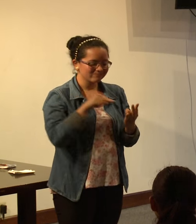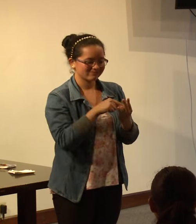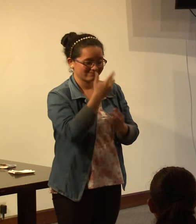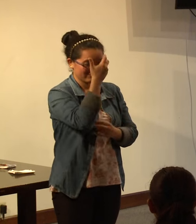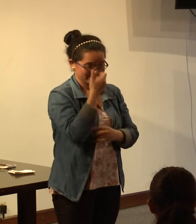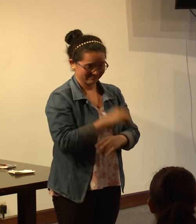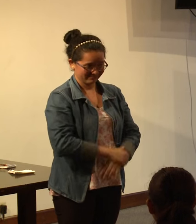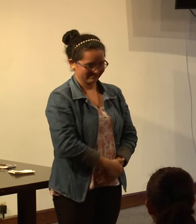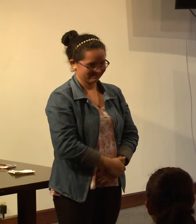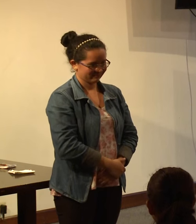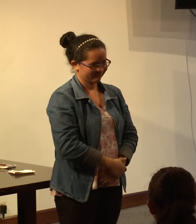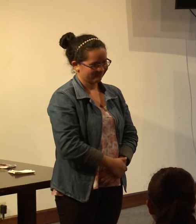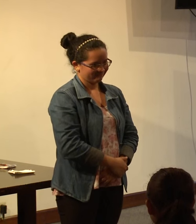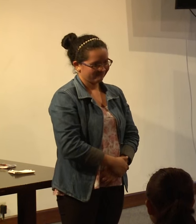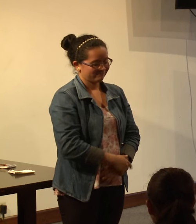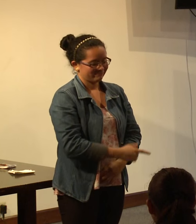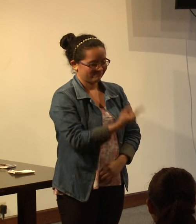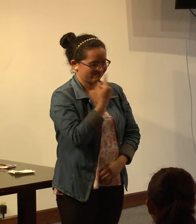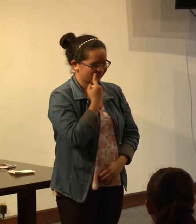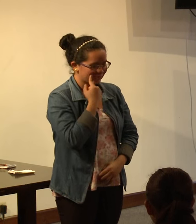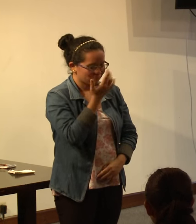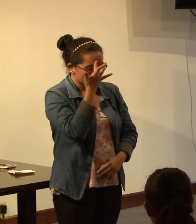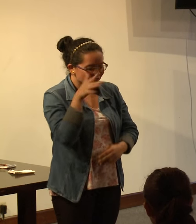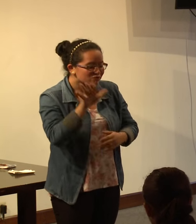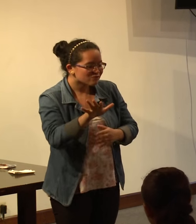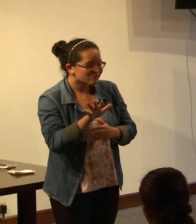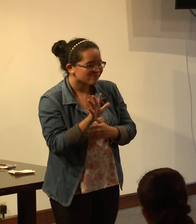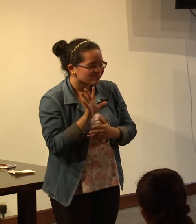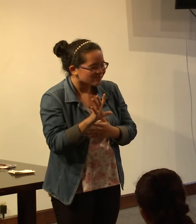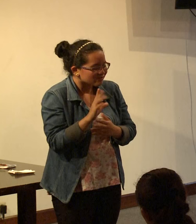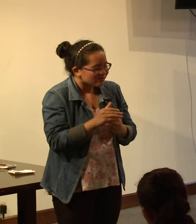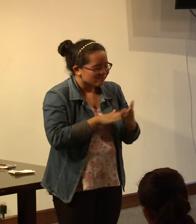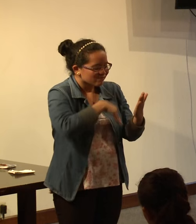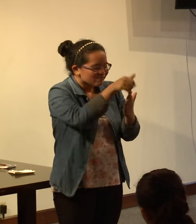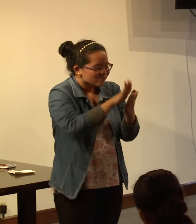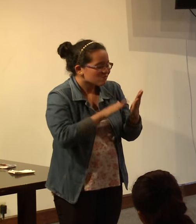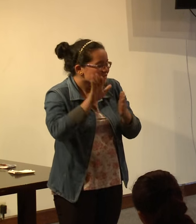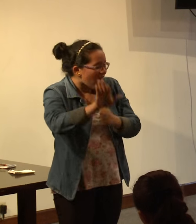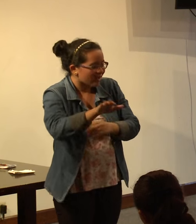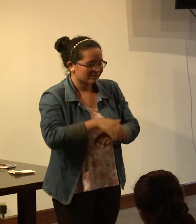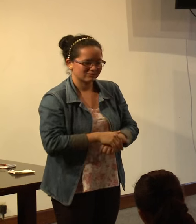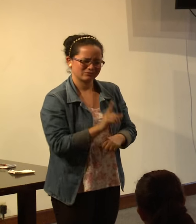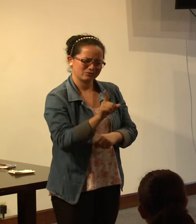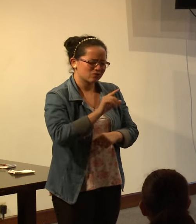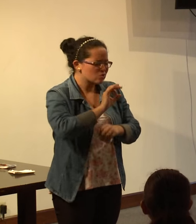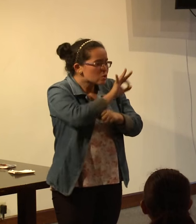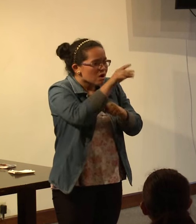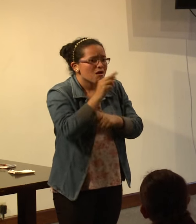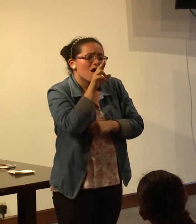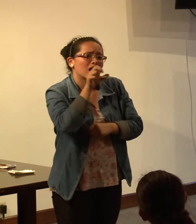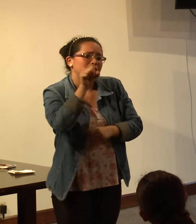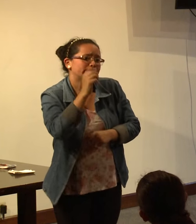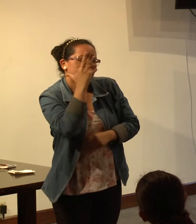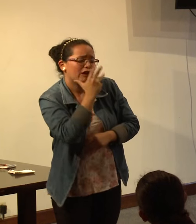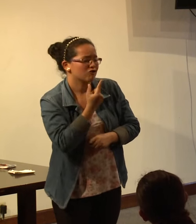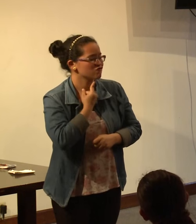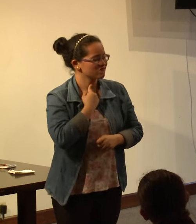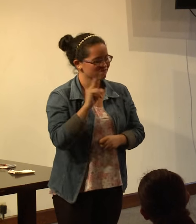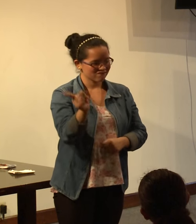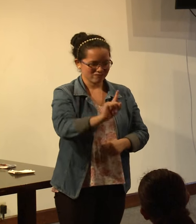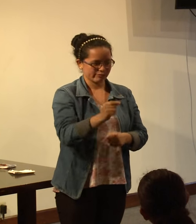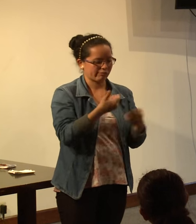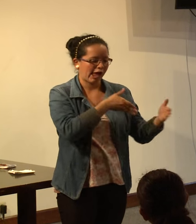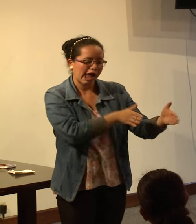impediría decir algo frente a una producción de un niño. Por lo tanto, no lo debo hacer desde el gusto. No lo hagan desde el gusto. Siempre escurran la pregunta para otro